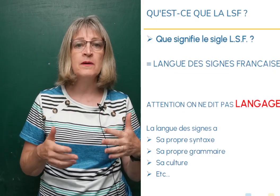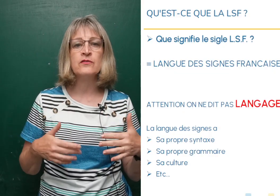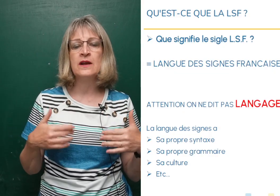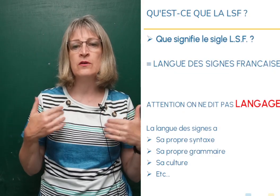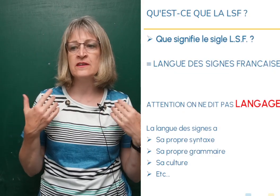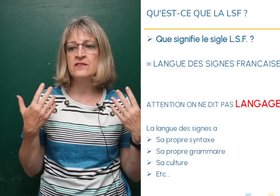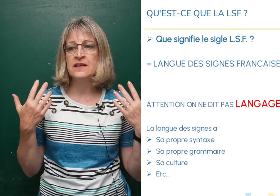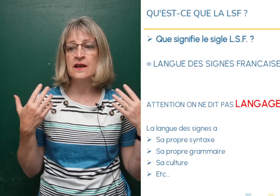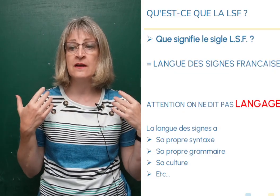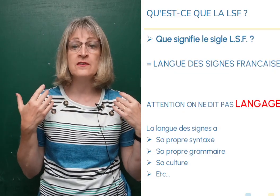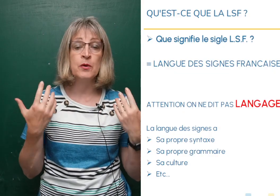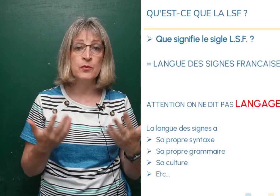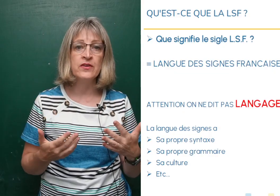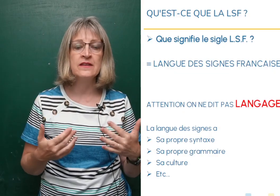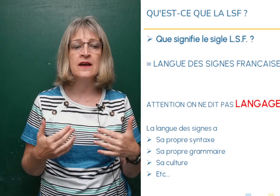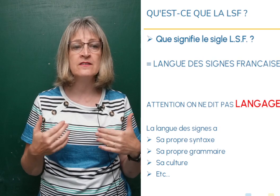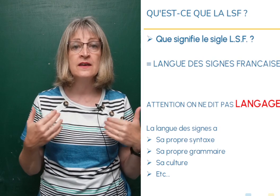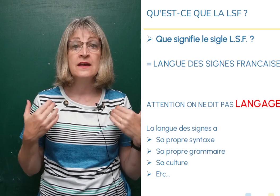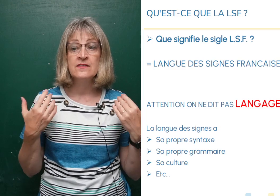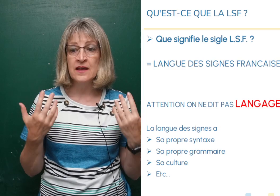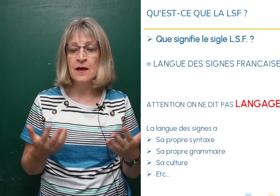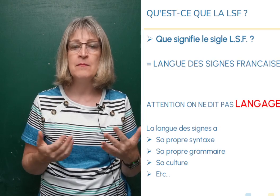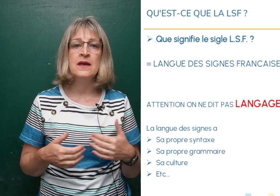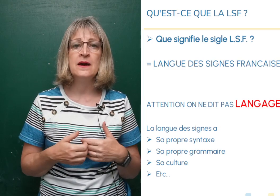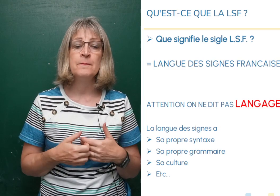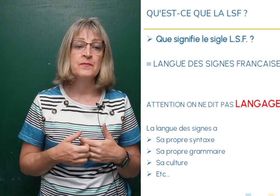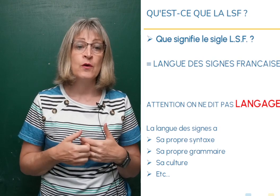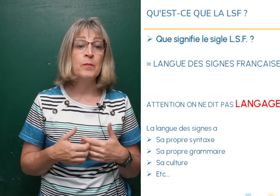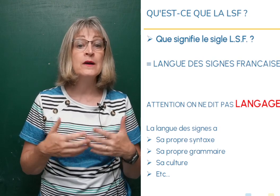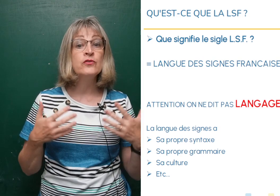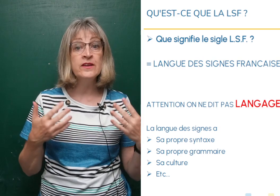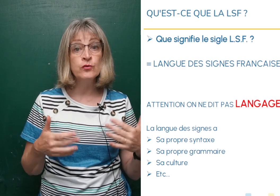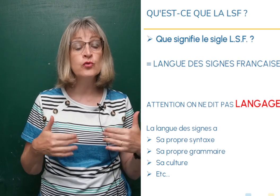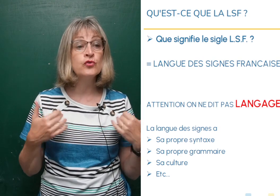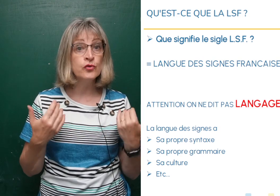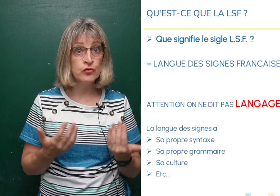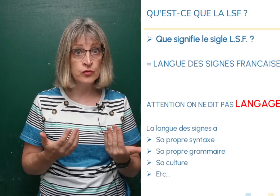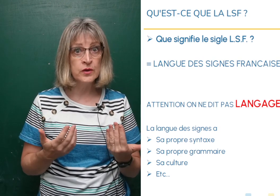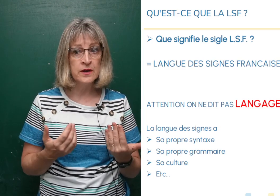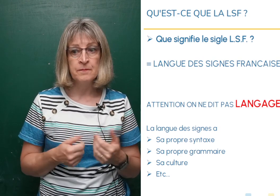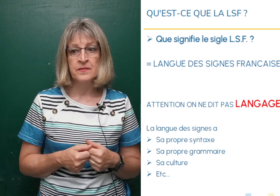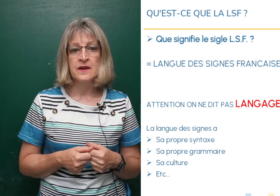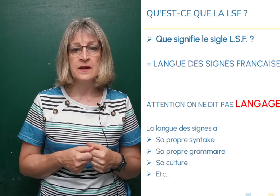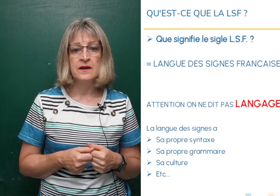que la langue des signes, elle a sa propre syntaxe, sa grammaire. On parle aussi de culture sourde, hein,